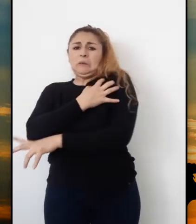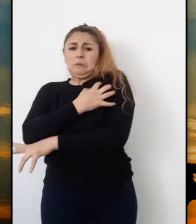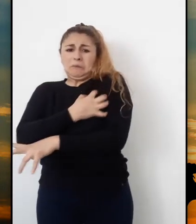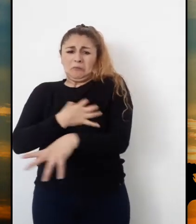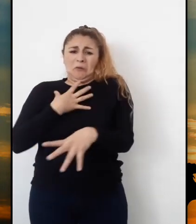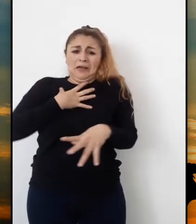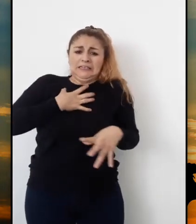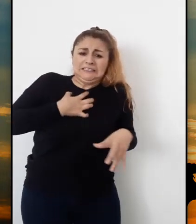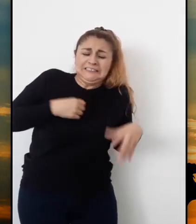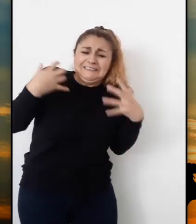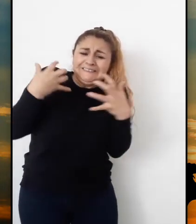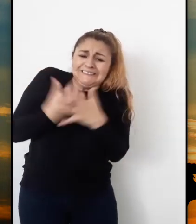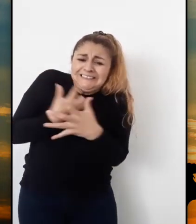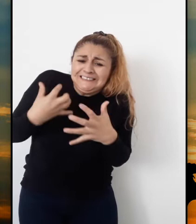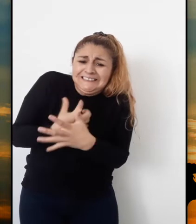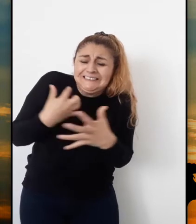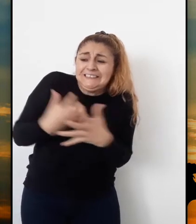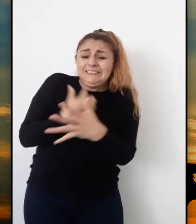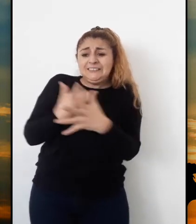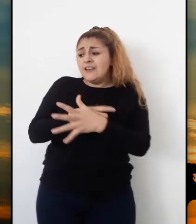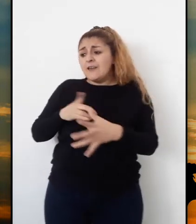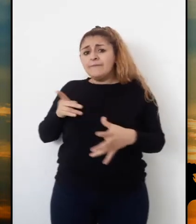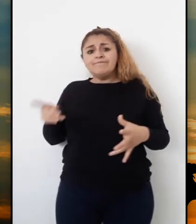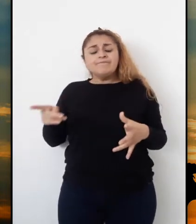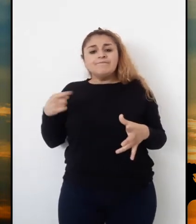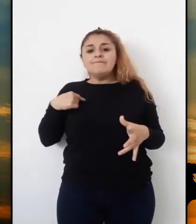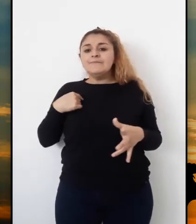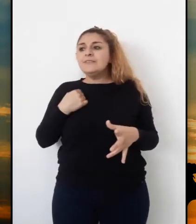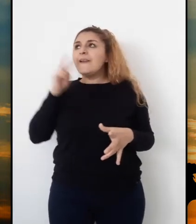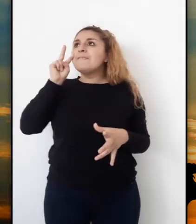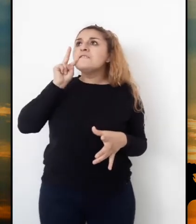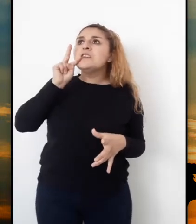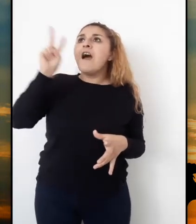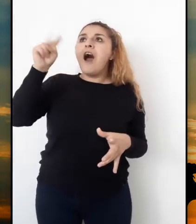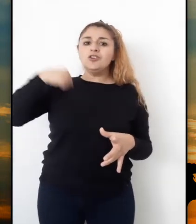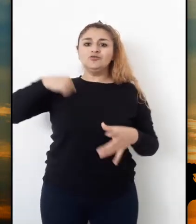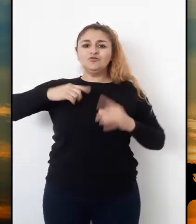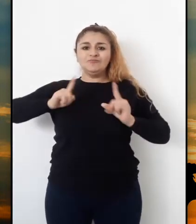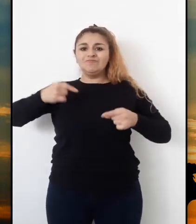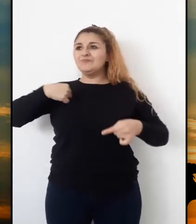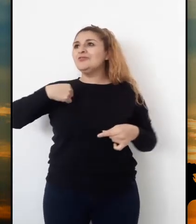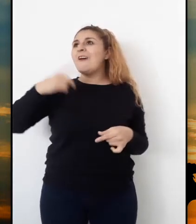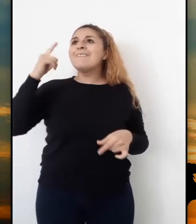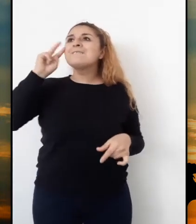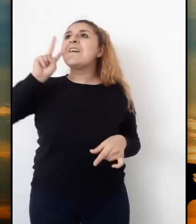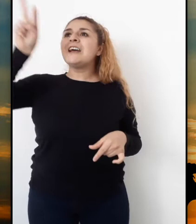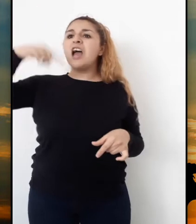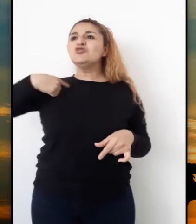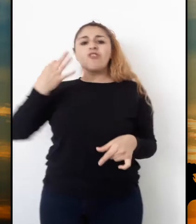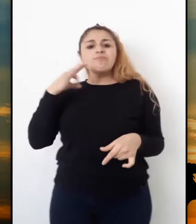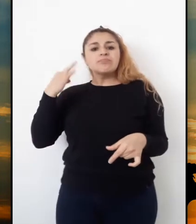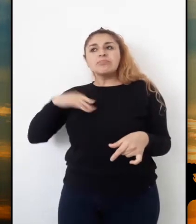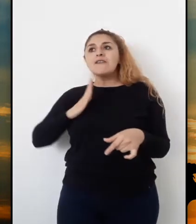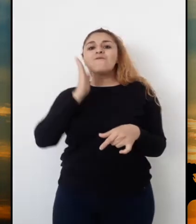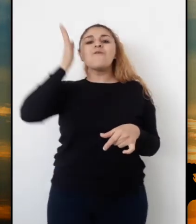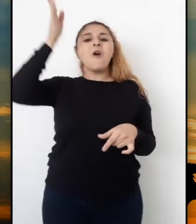a la perdición. Et Lazare qui était très pauvre, y Lázaro que era pobre, et que personne souhaiterait vivre cette